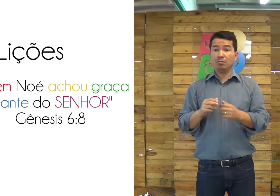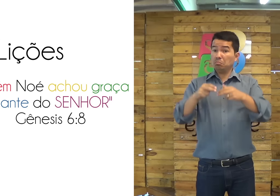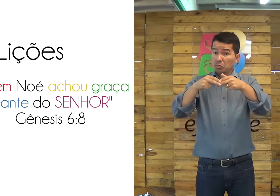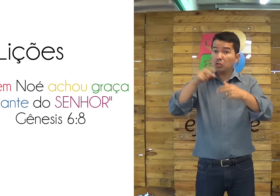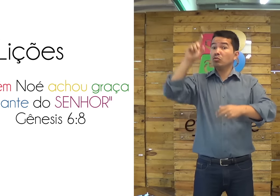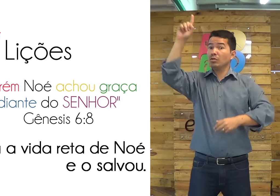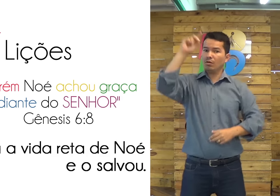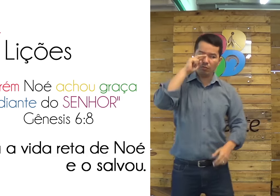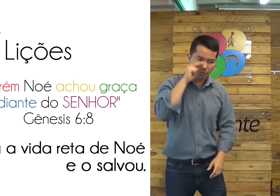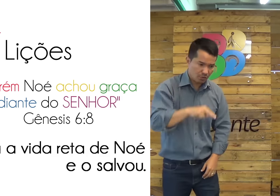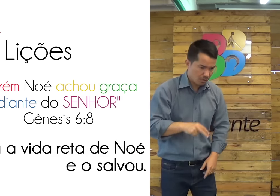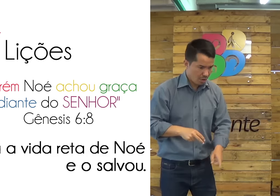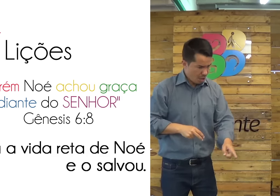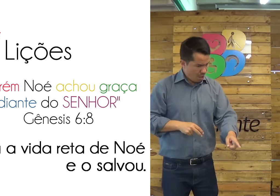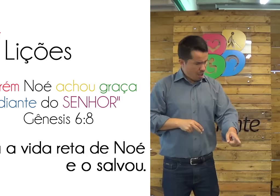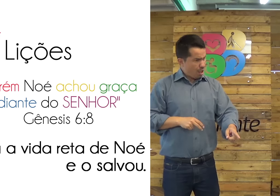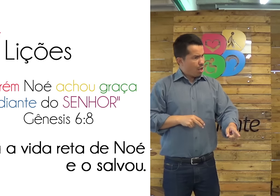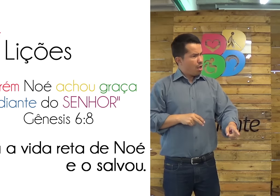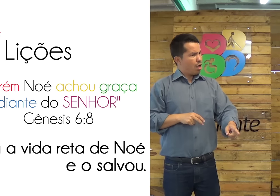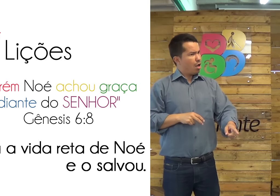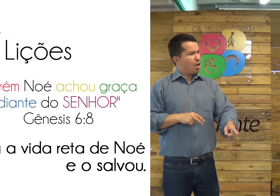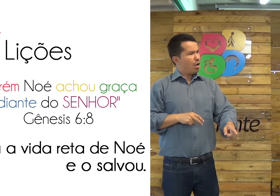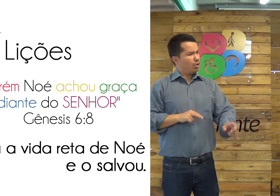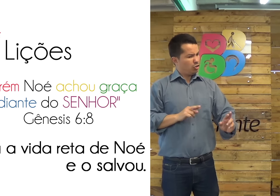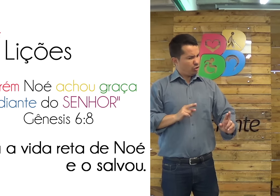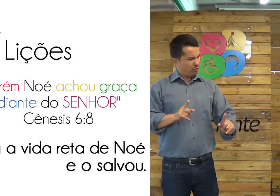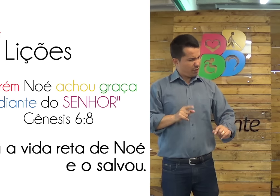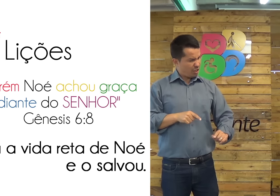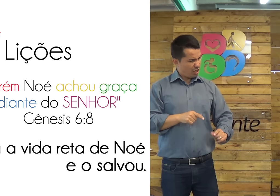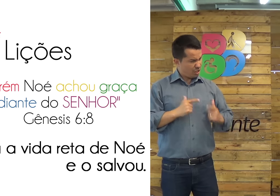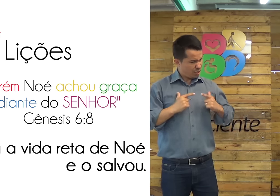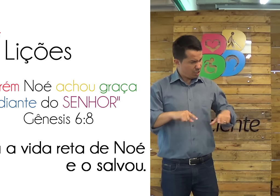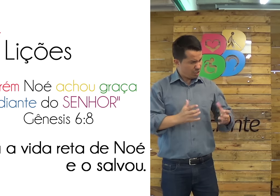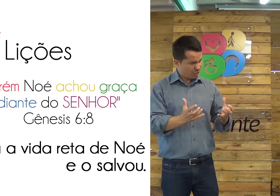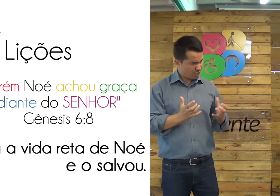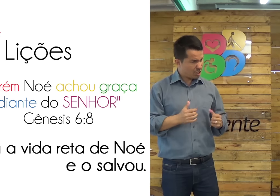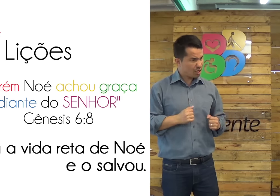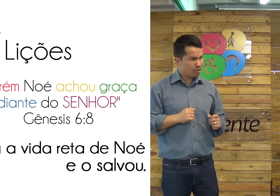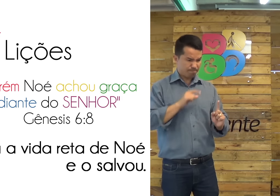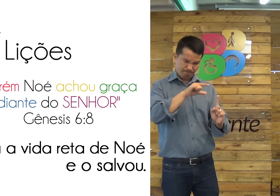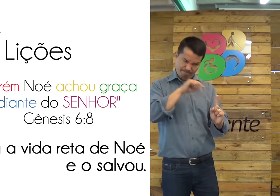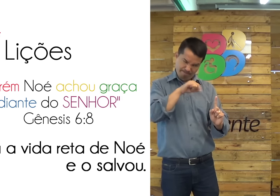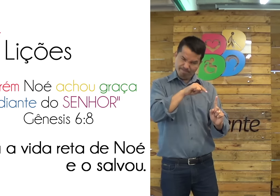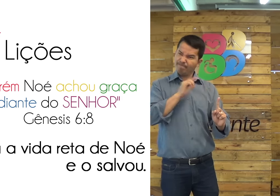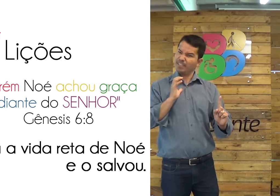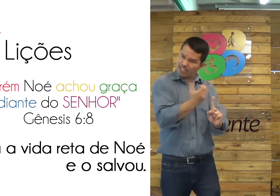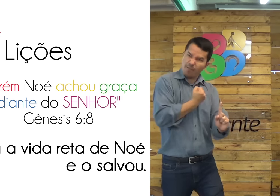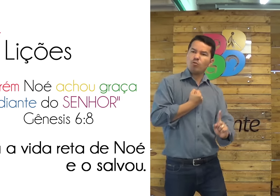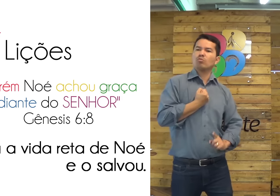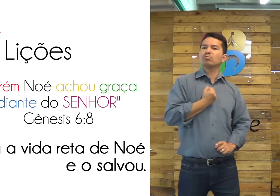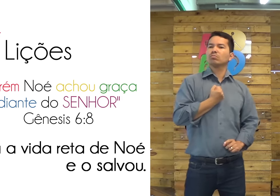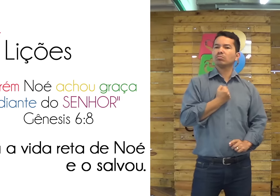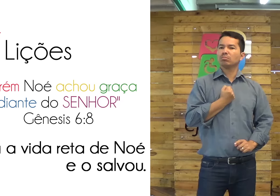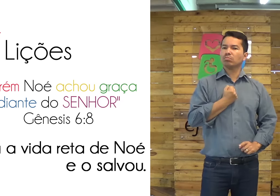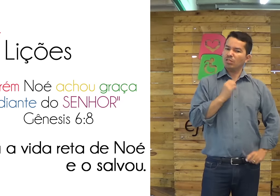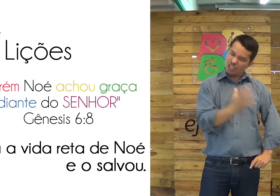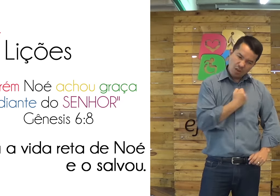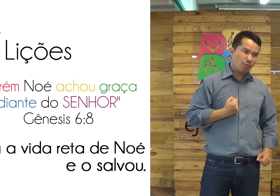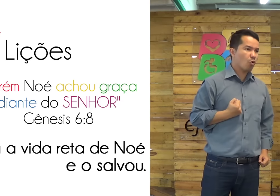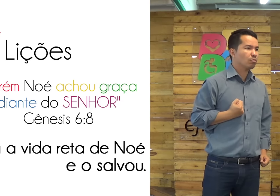assim por isso que Deus olhou para ele nossa ele é diferente Ah não eu escolho ele eu vou salvar